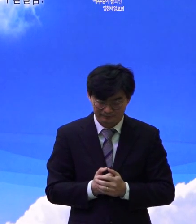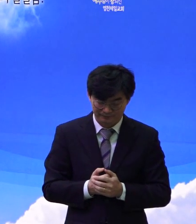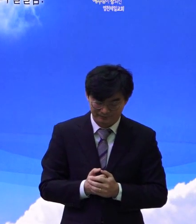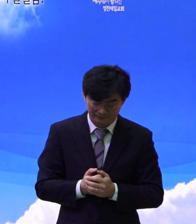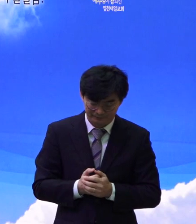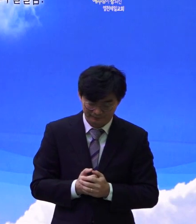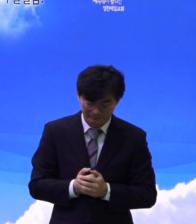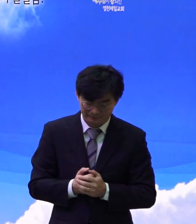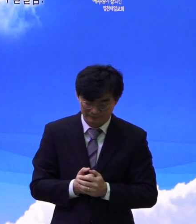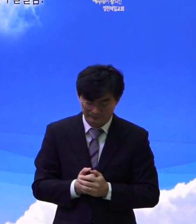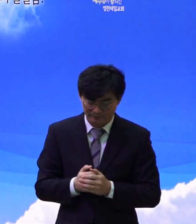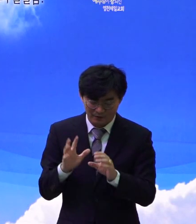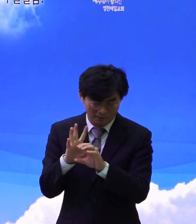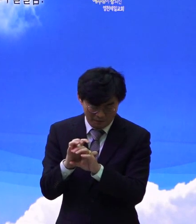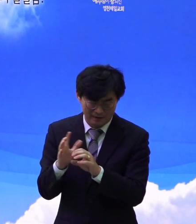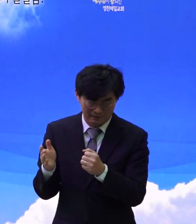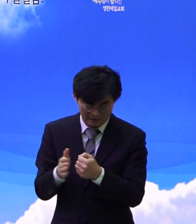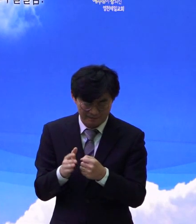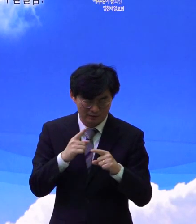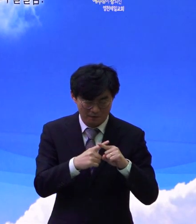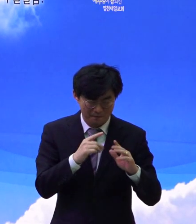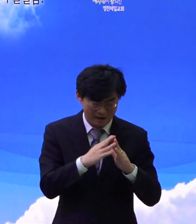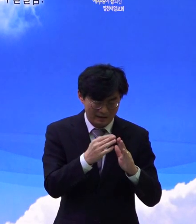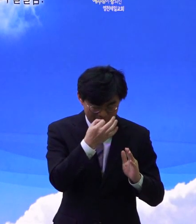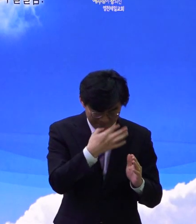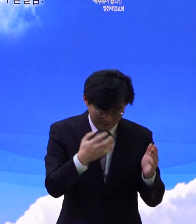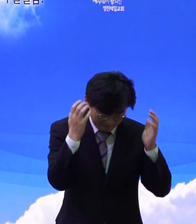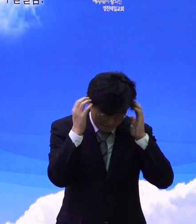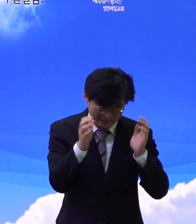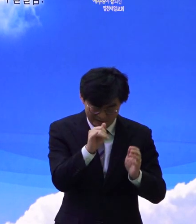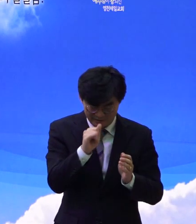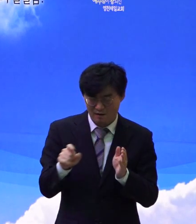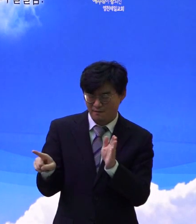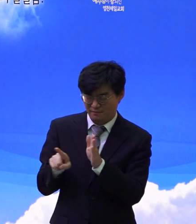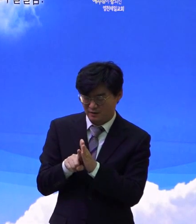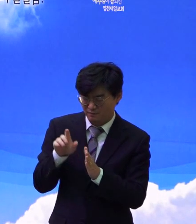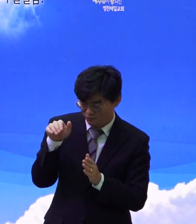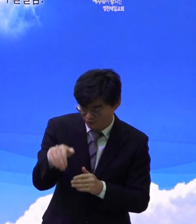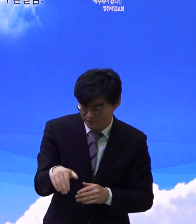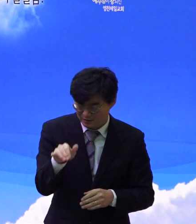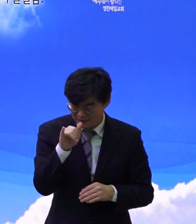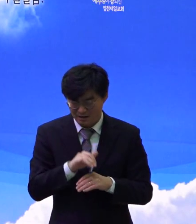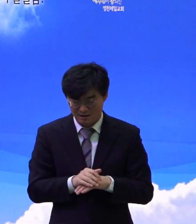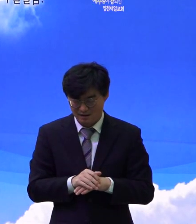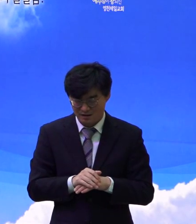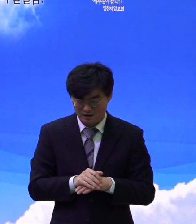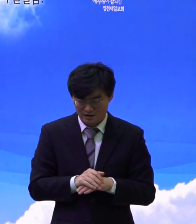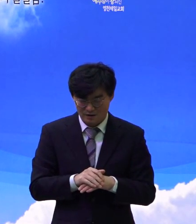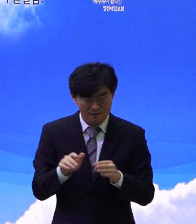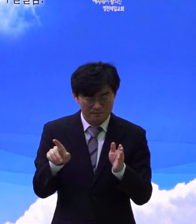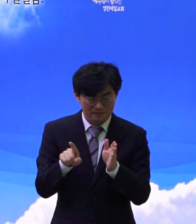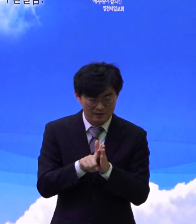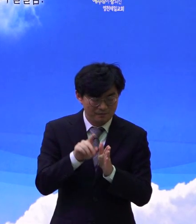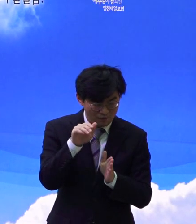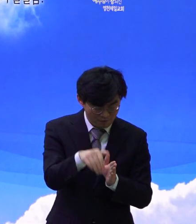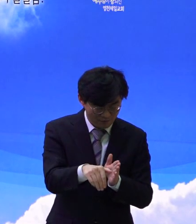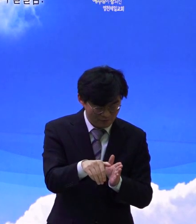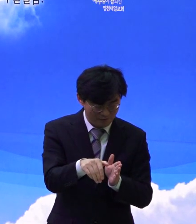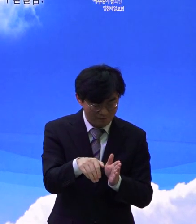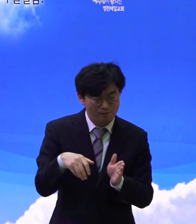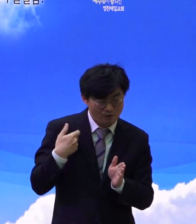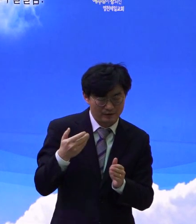코로나로 인해 교회가 많은 어려움이 있습니다. 불신의 어려움 시기에 저희 교회 성도님들을 신앙의